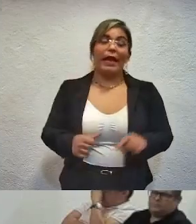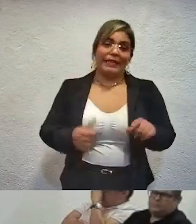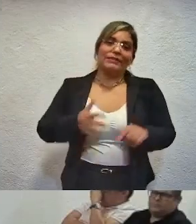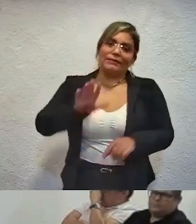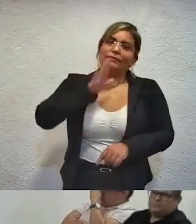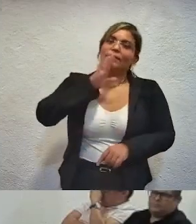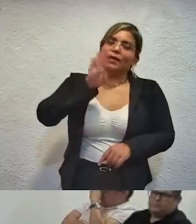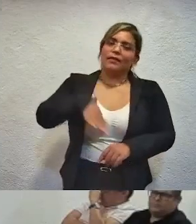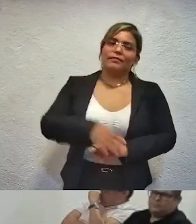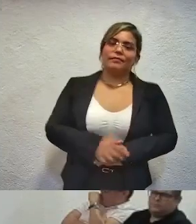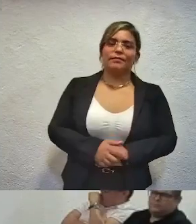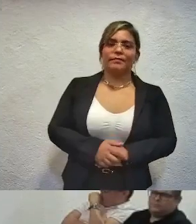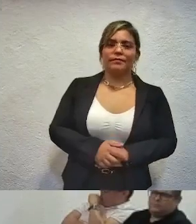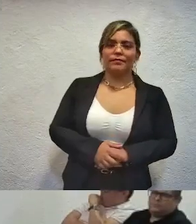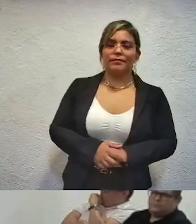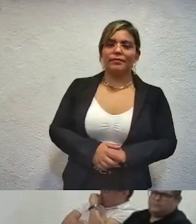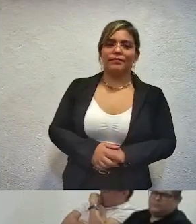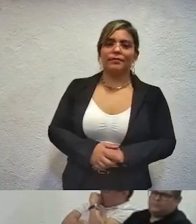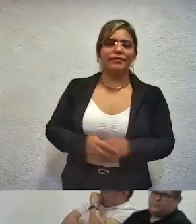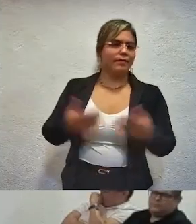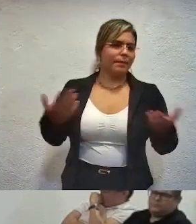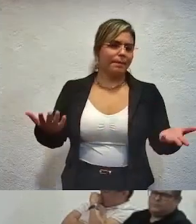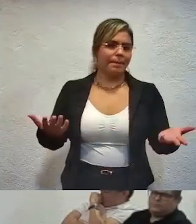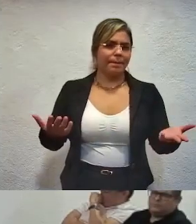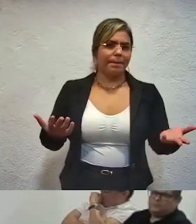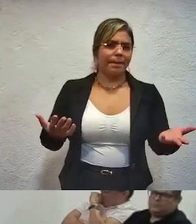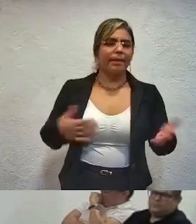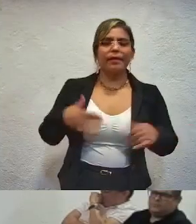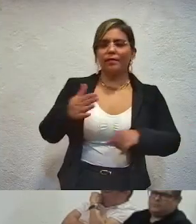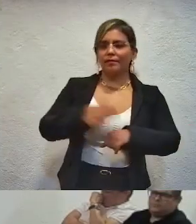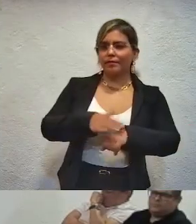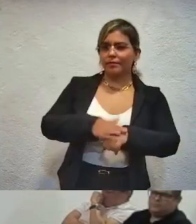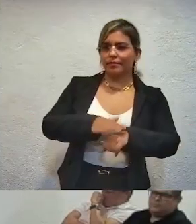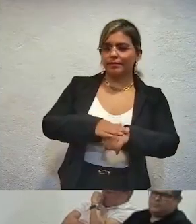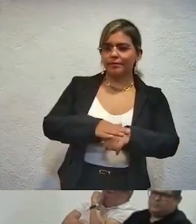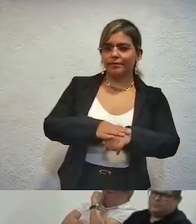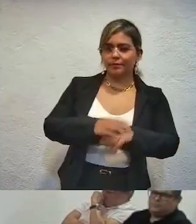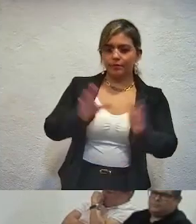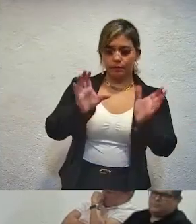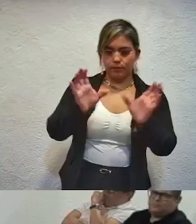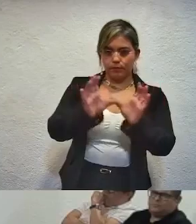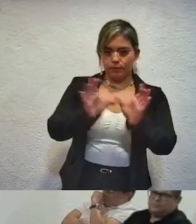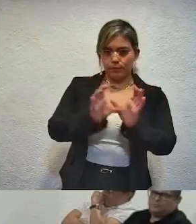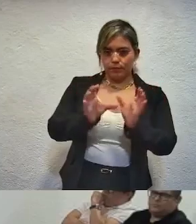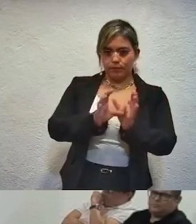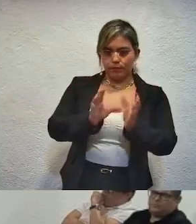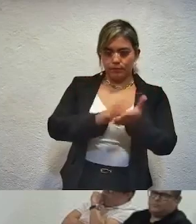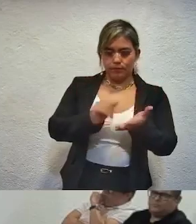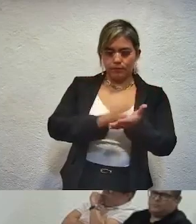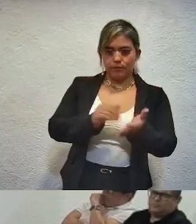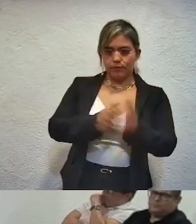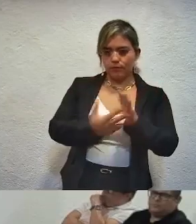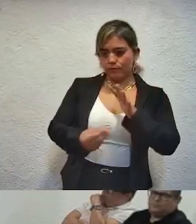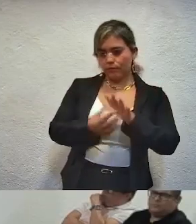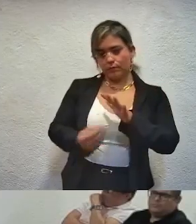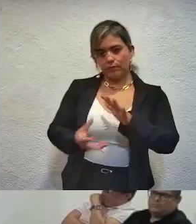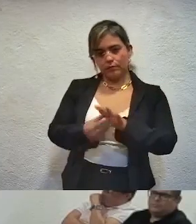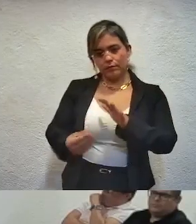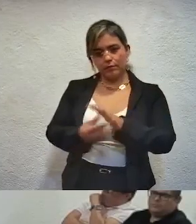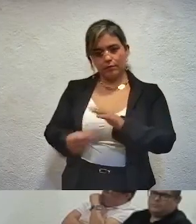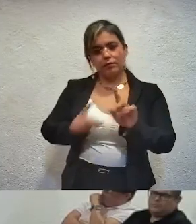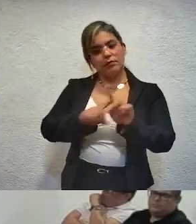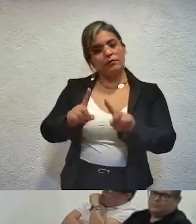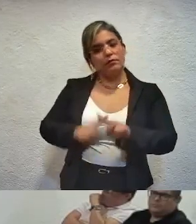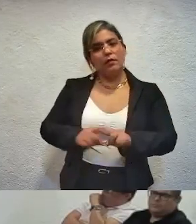sesiones. Lo infundado, porque referente a la solicitud de copias certificadas de las sesiones, información relacionada con obras,